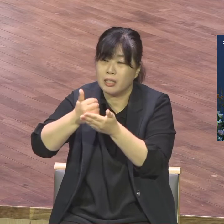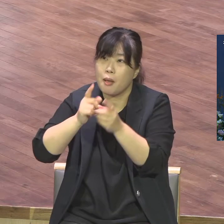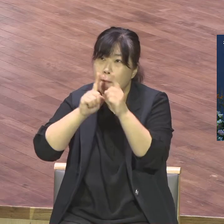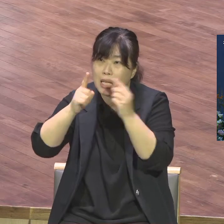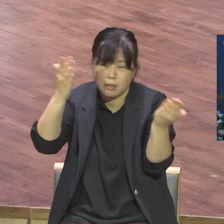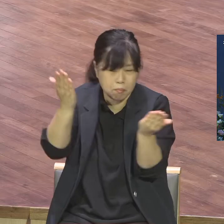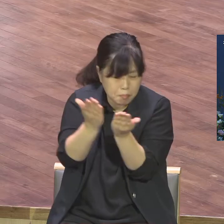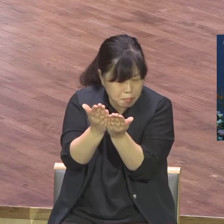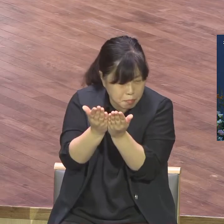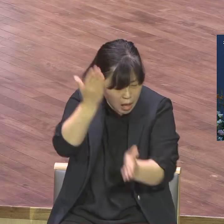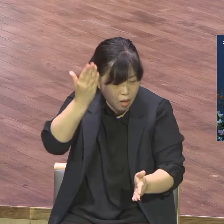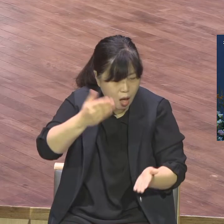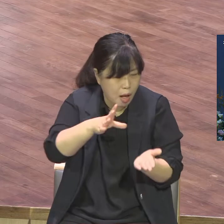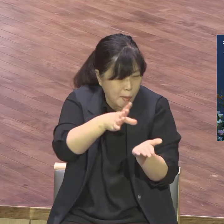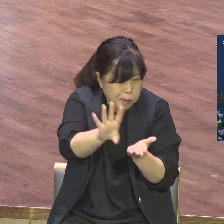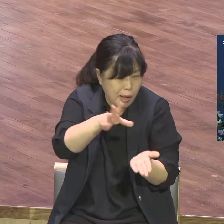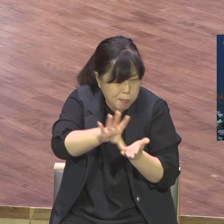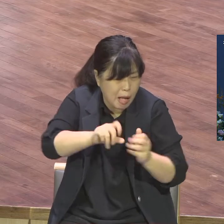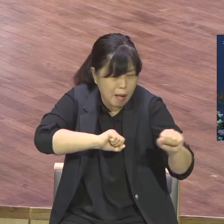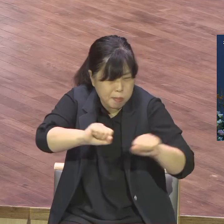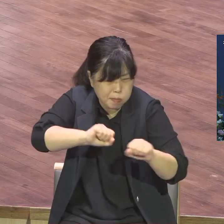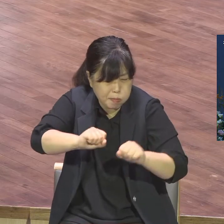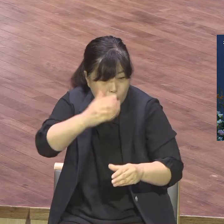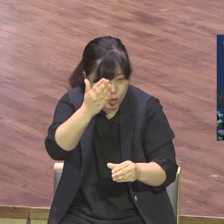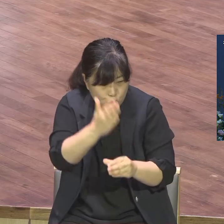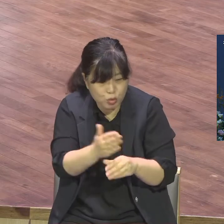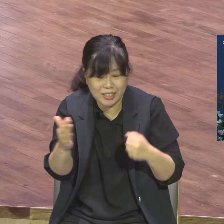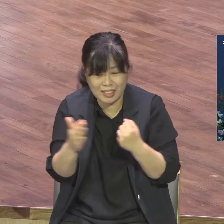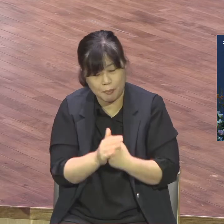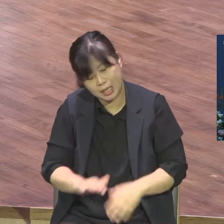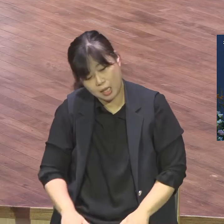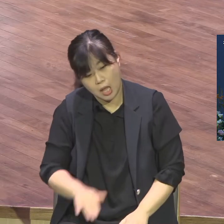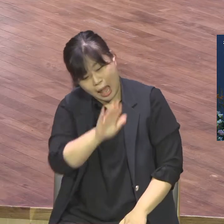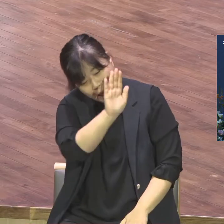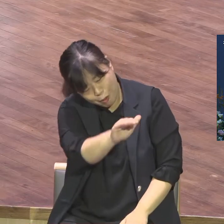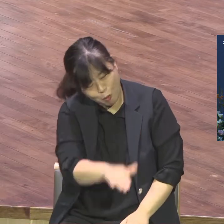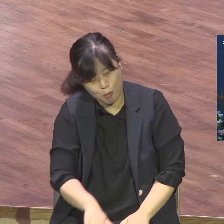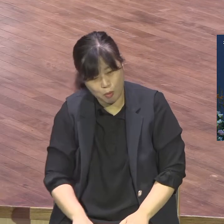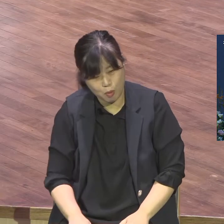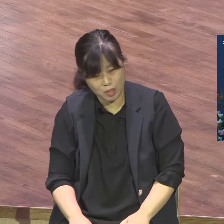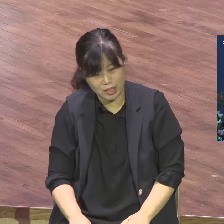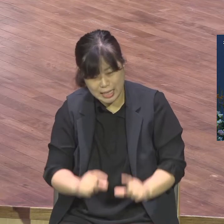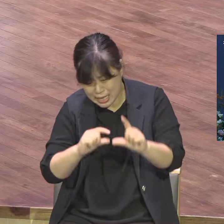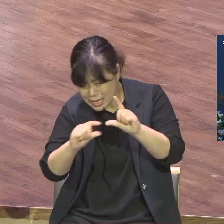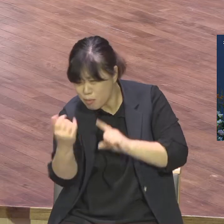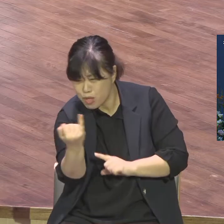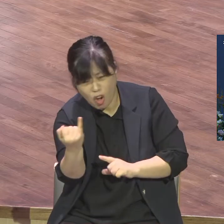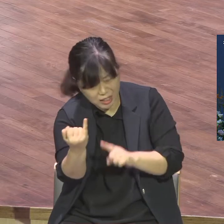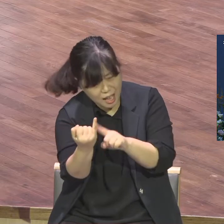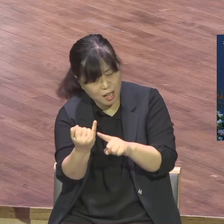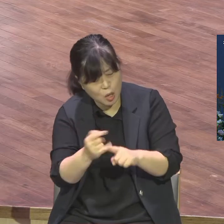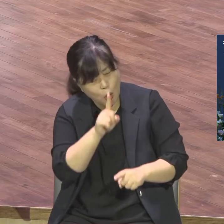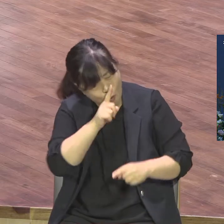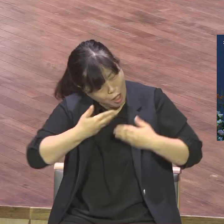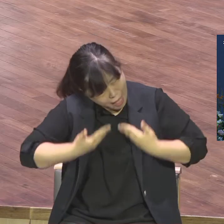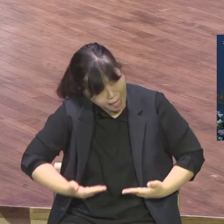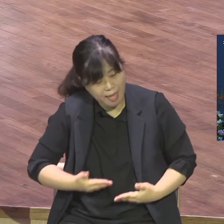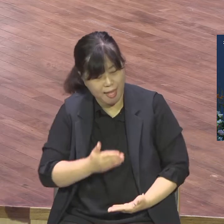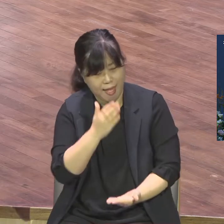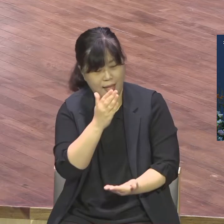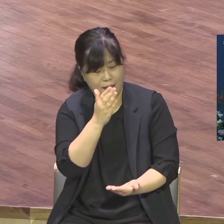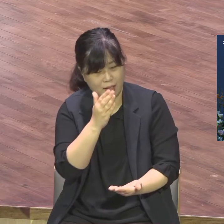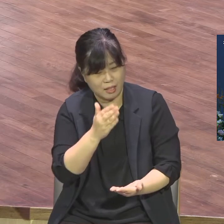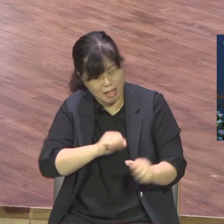그래서 바울이 여자들 좀 잠잠하라 그렇게 말한 거예요. 좀 잠잠하라. 그런 것이지